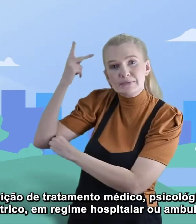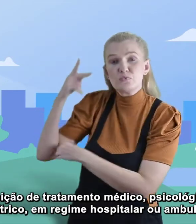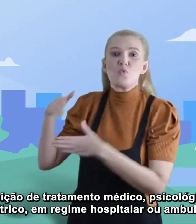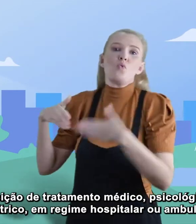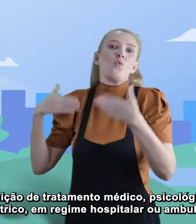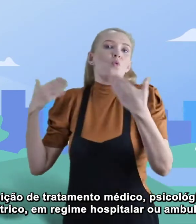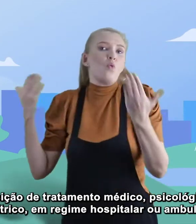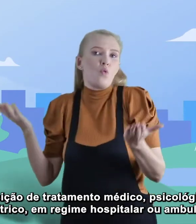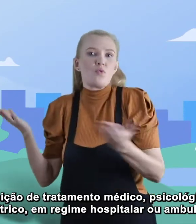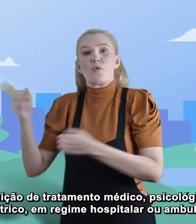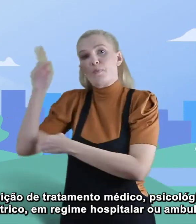ambulatorial.